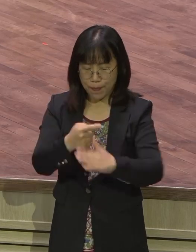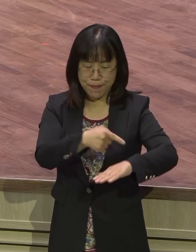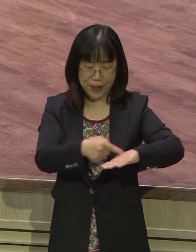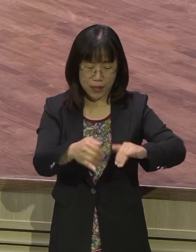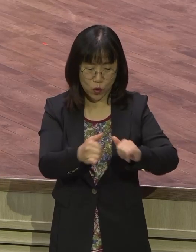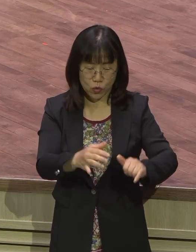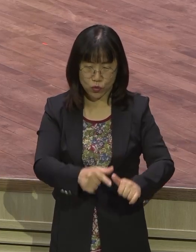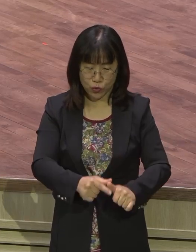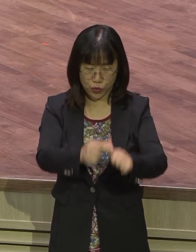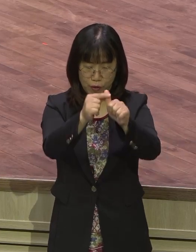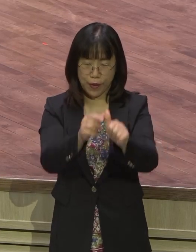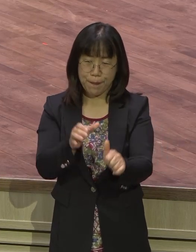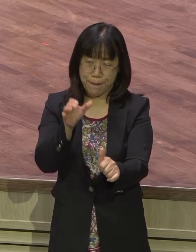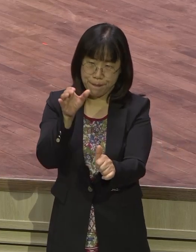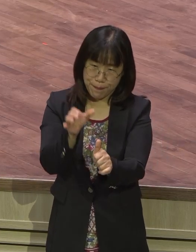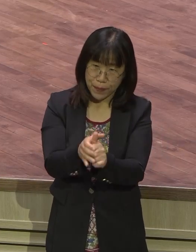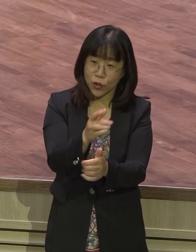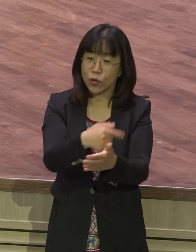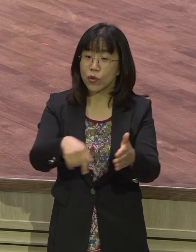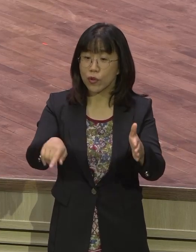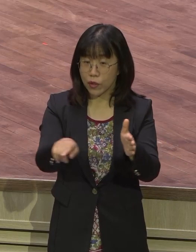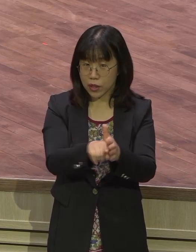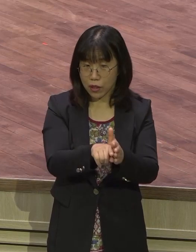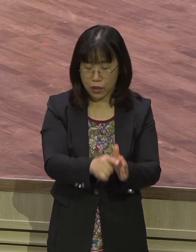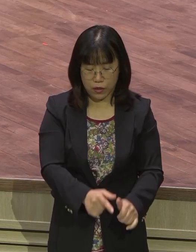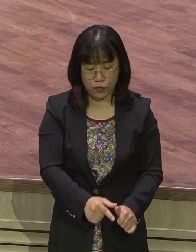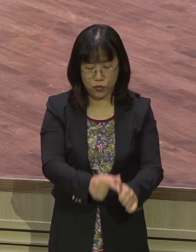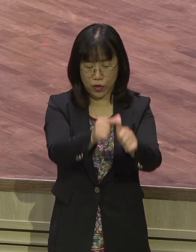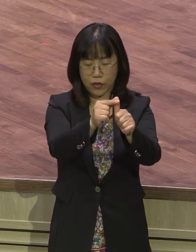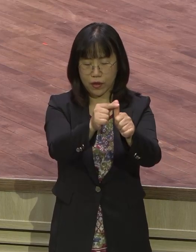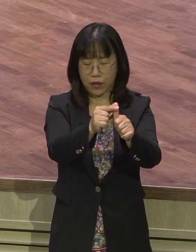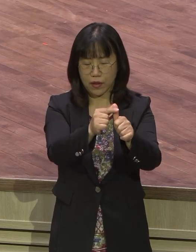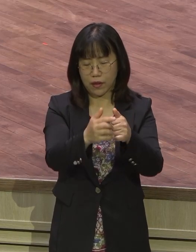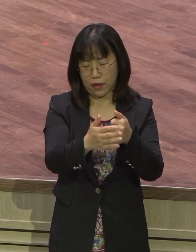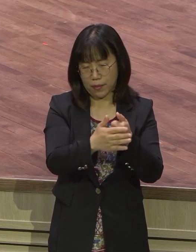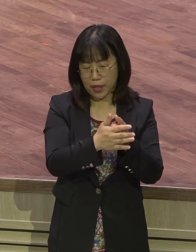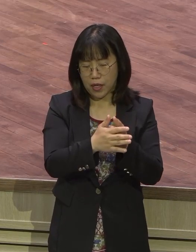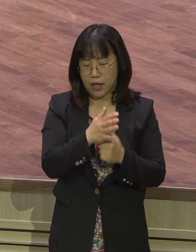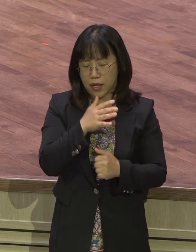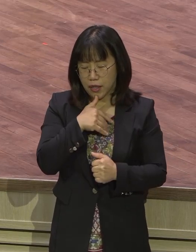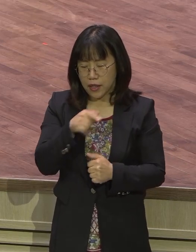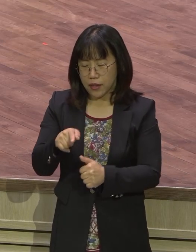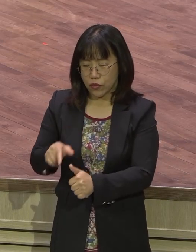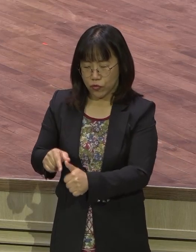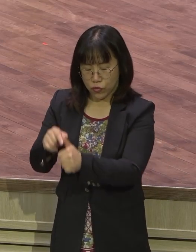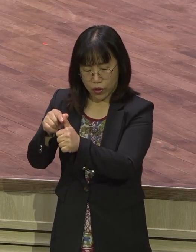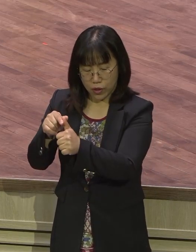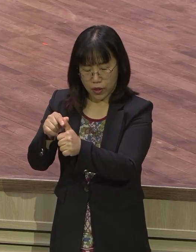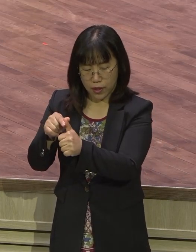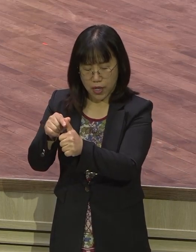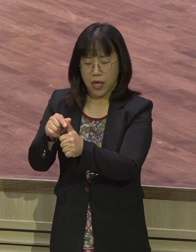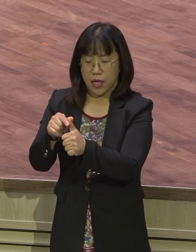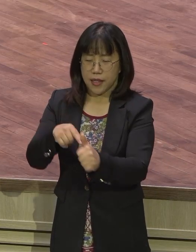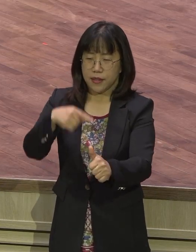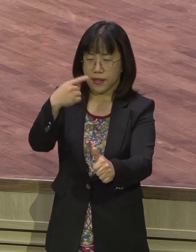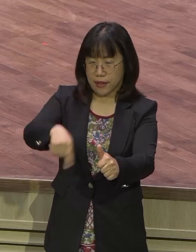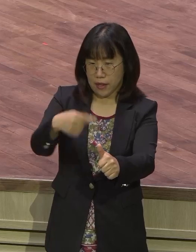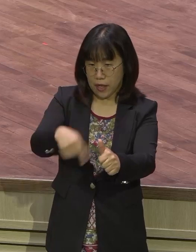구원하기 위해서 구원해야 되는데 구원하려고 하면 이걸 가르쳐주는